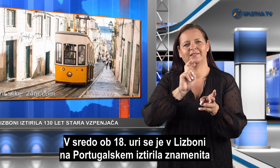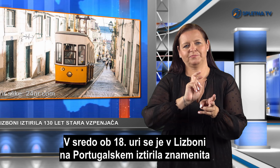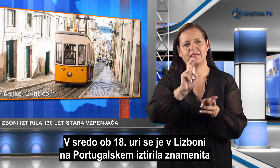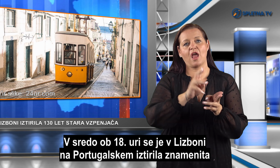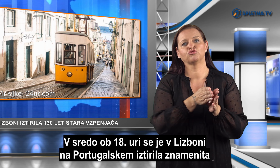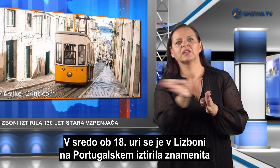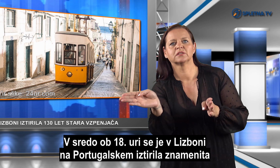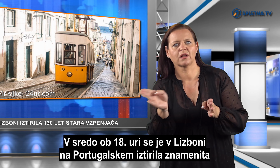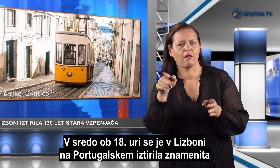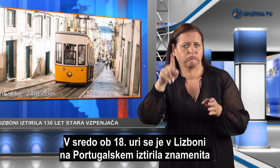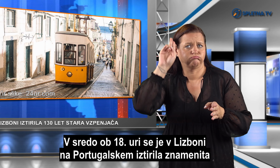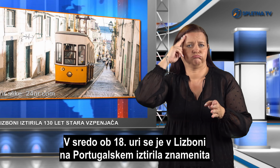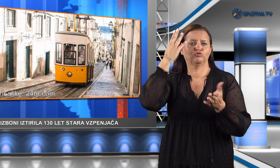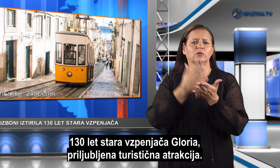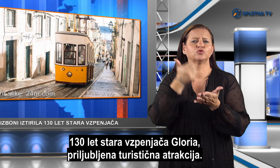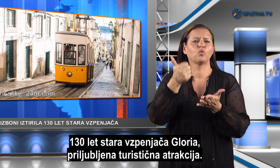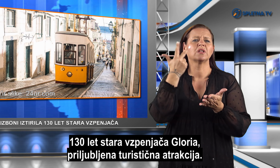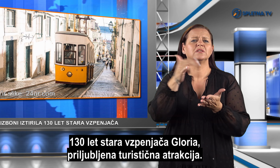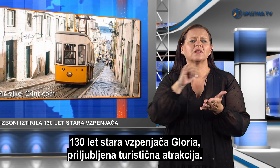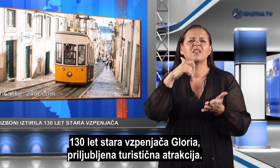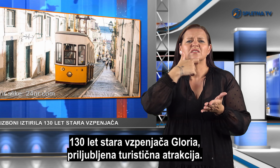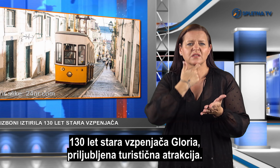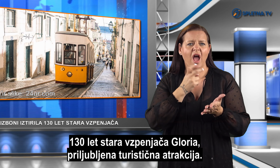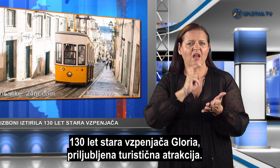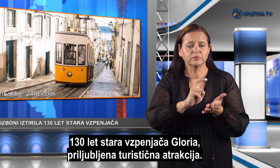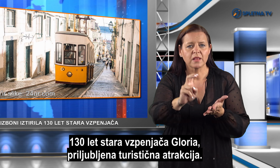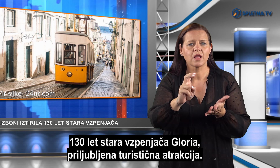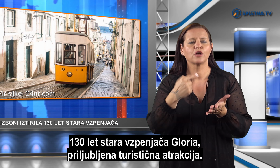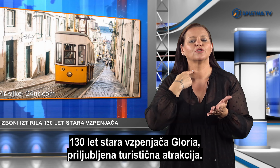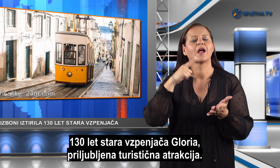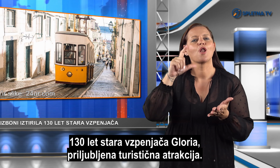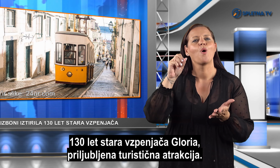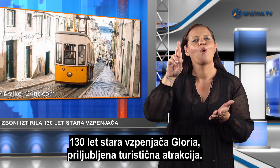stara vzpenjača Gloria, priljubljena turistična atrakcija.